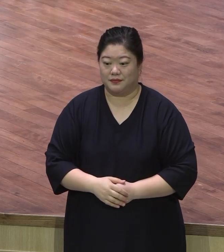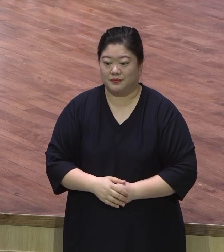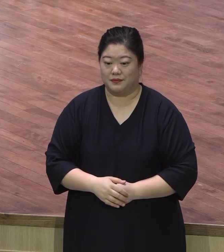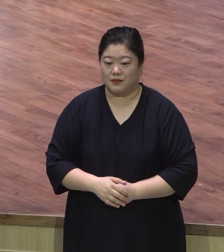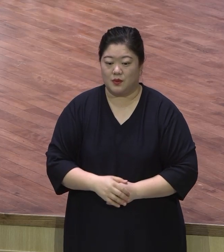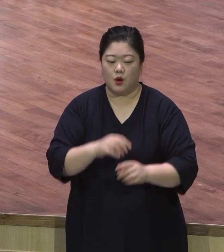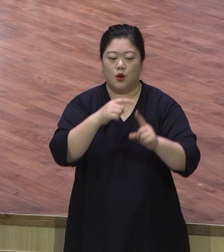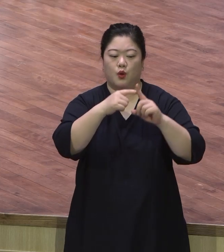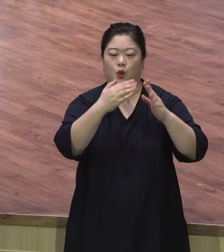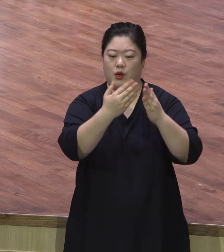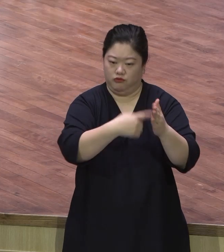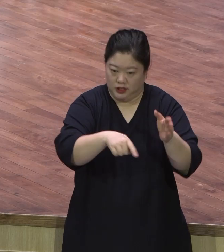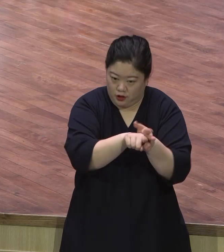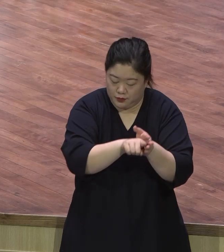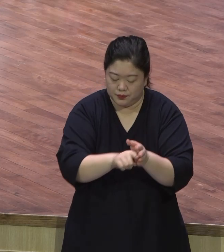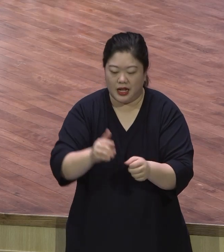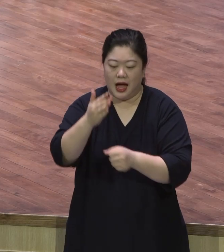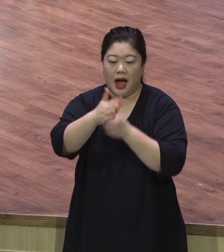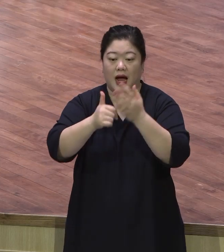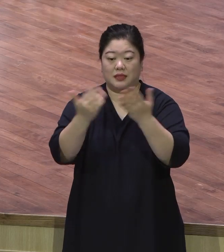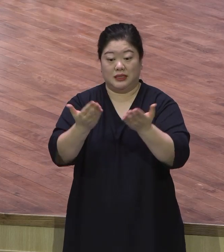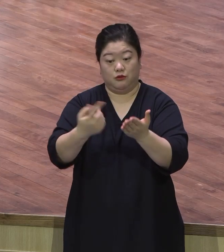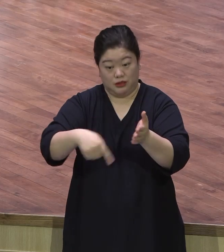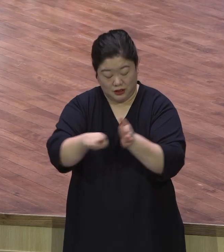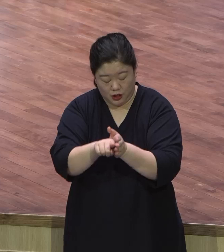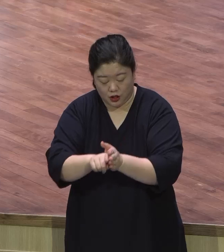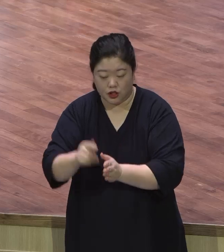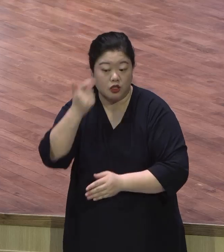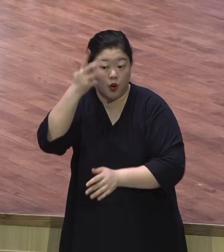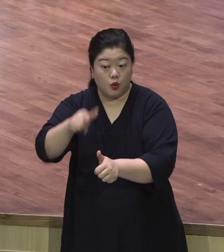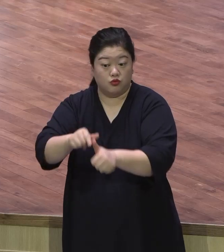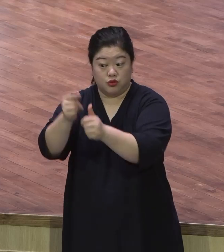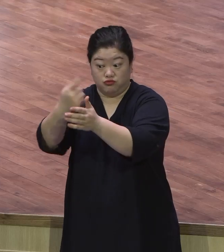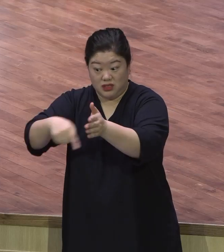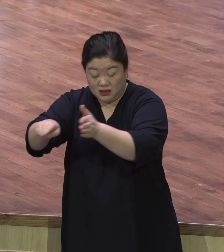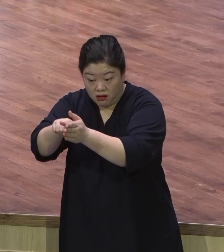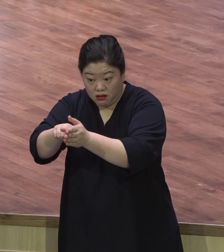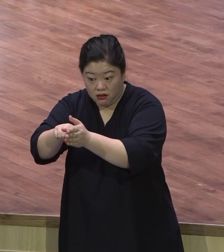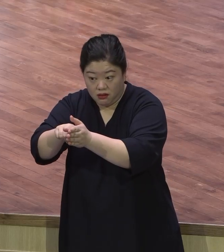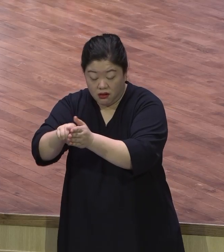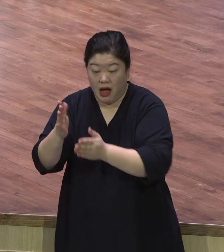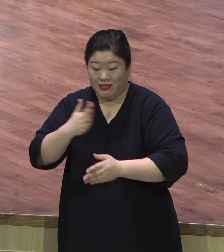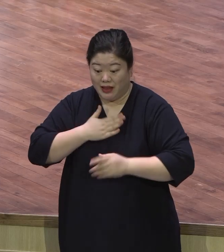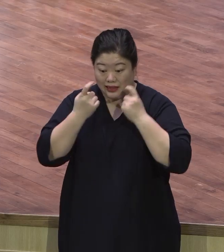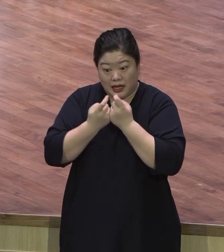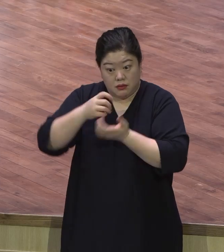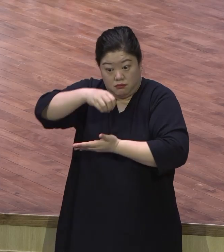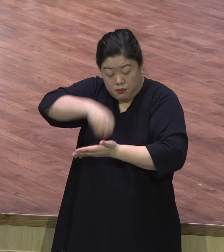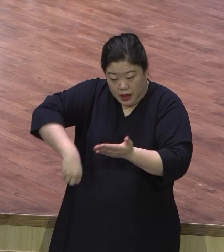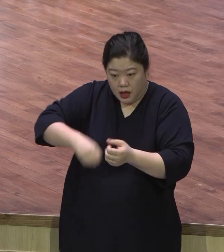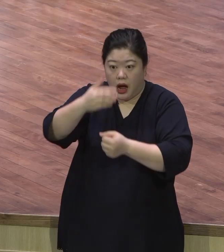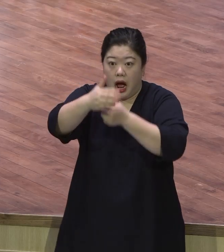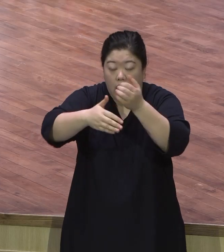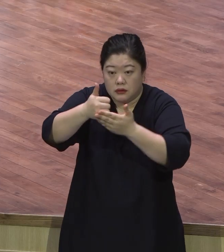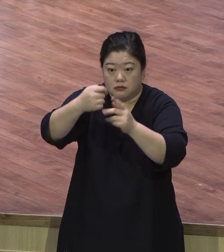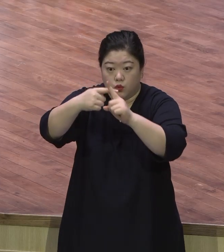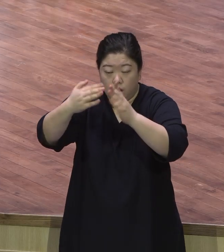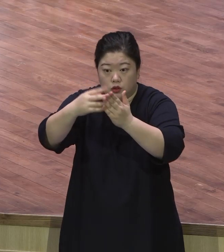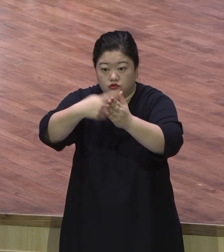영혼구원에서 했는데 하나님의 일이라고 했는데 그것이 결국은 나에게 나를 축복하신 나의 일이더라고요